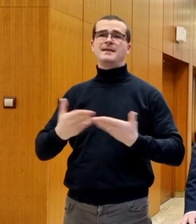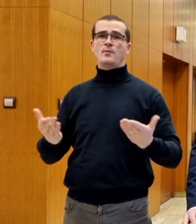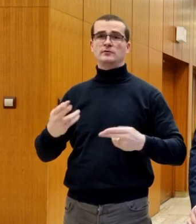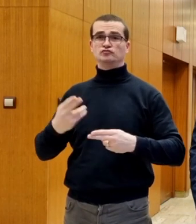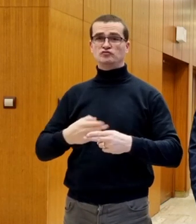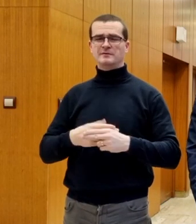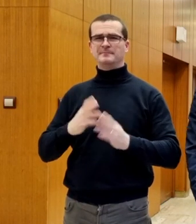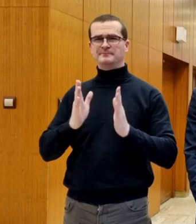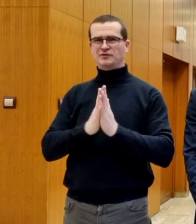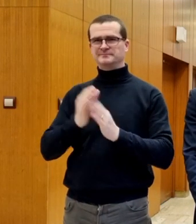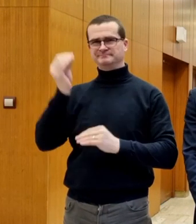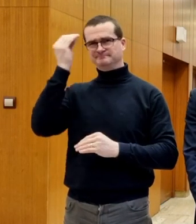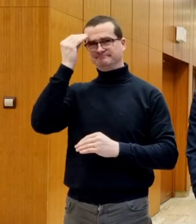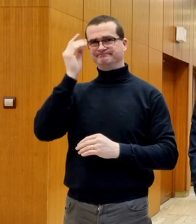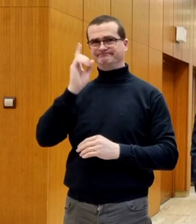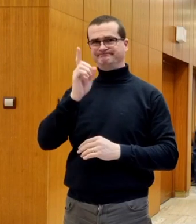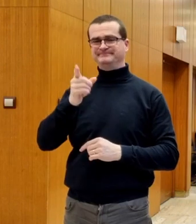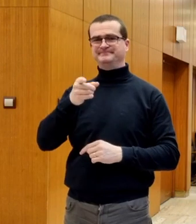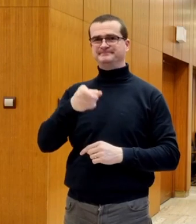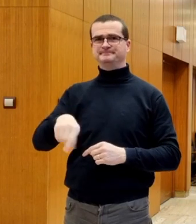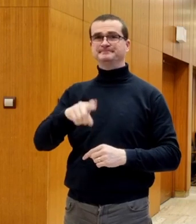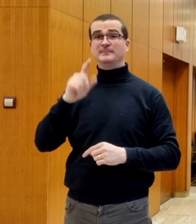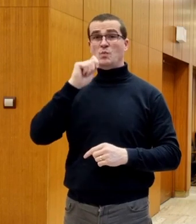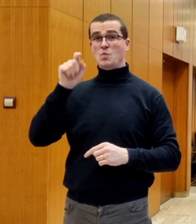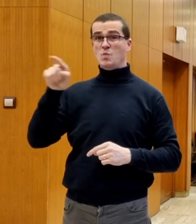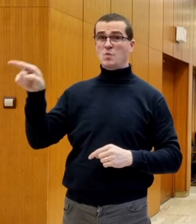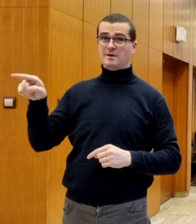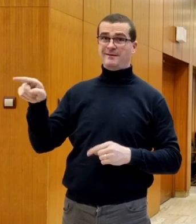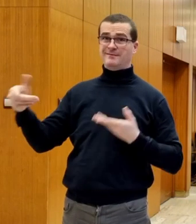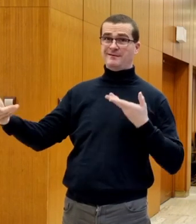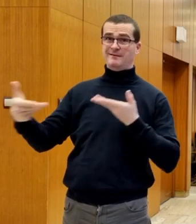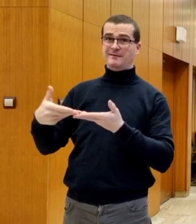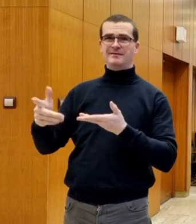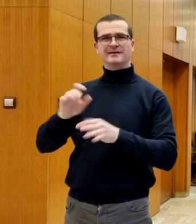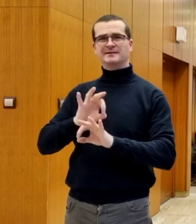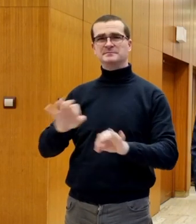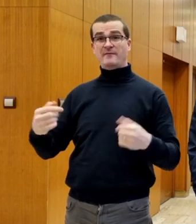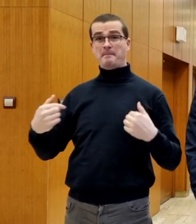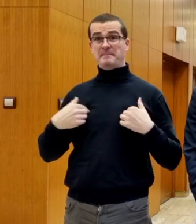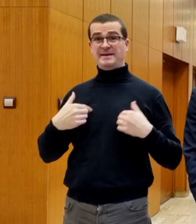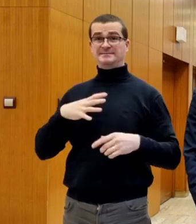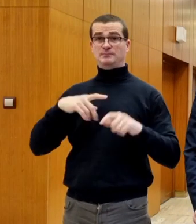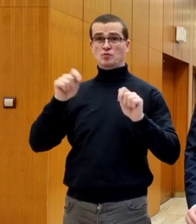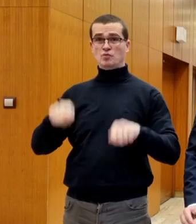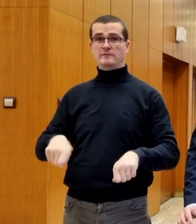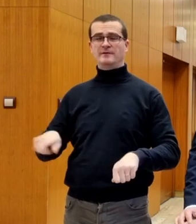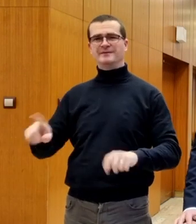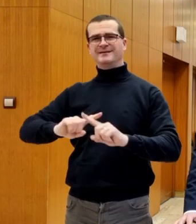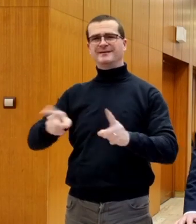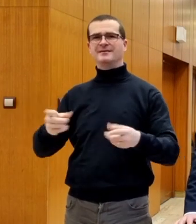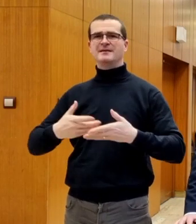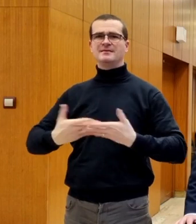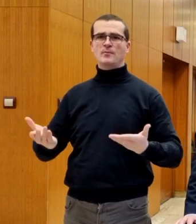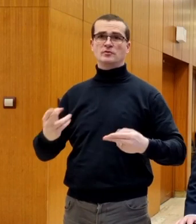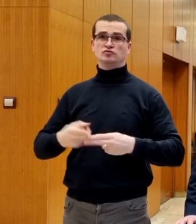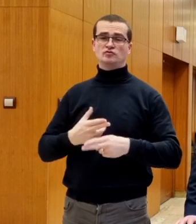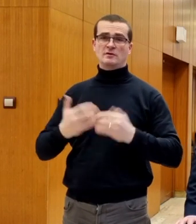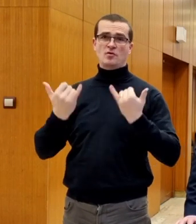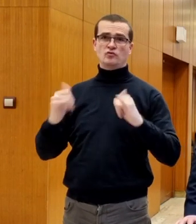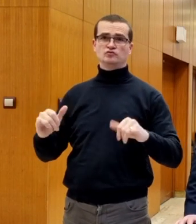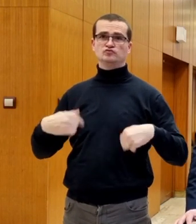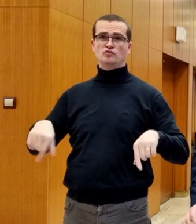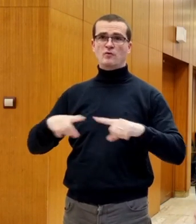prosím, pamätajme na to, ak rozmýšľame aj o Ukrajine, nie je správne, ak my chceme rozhodovať za inú demokratickú krajinu a slobodu